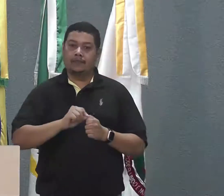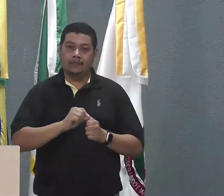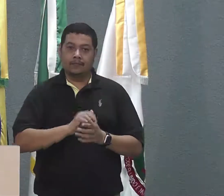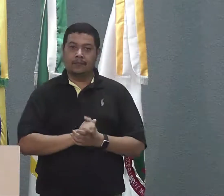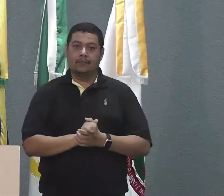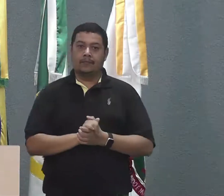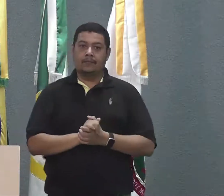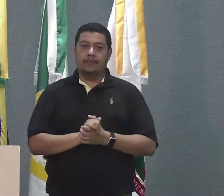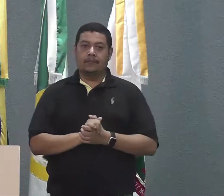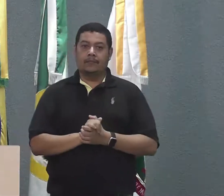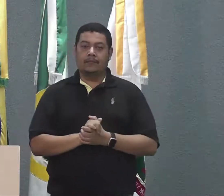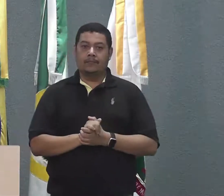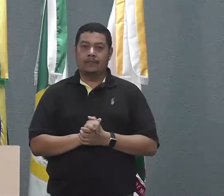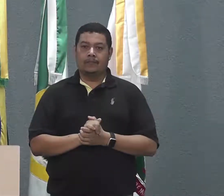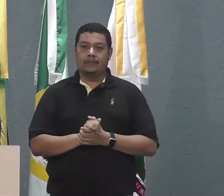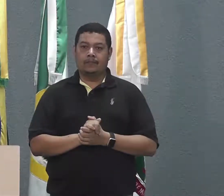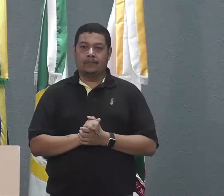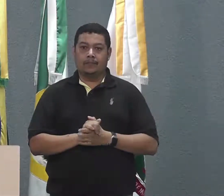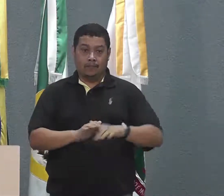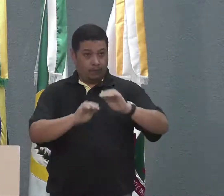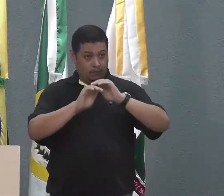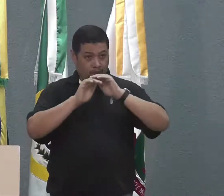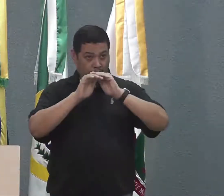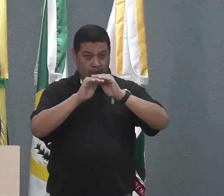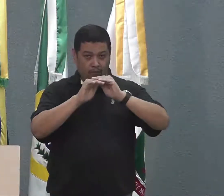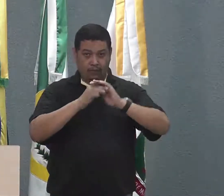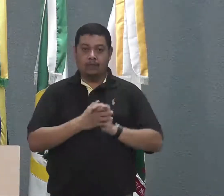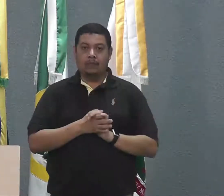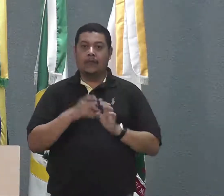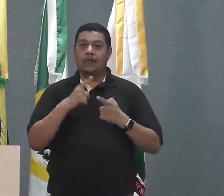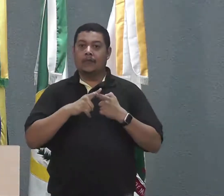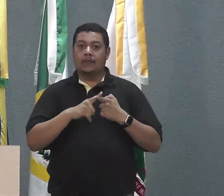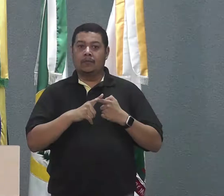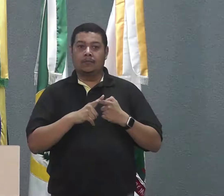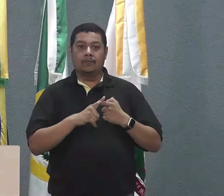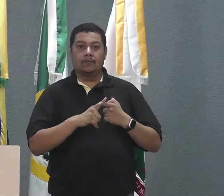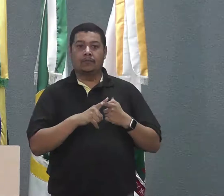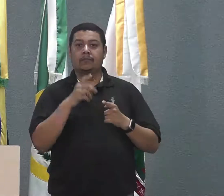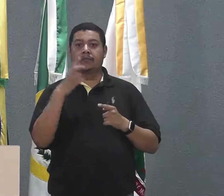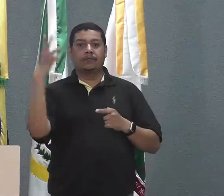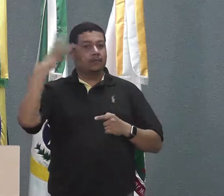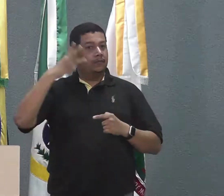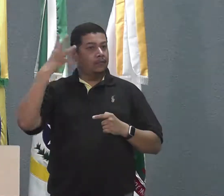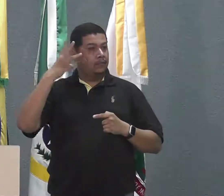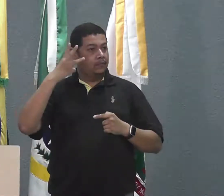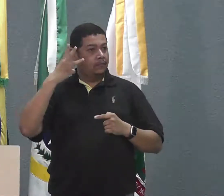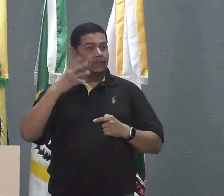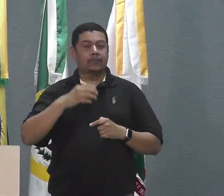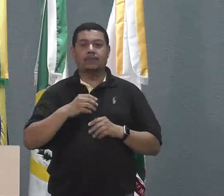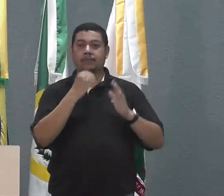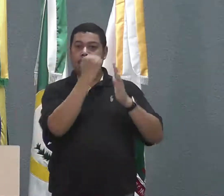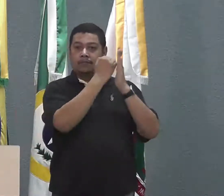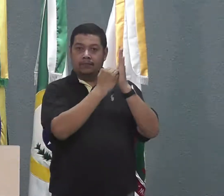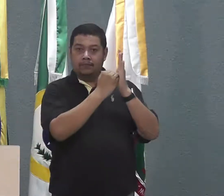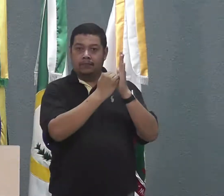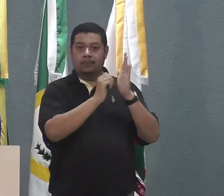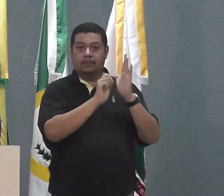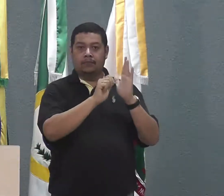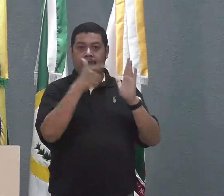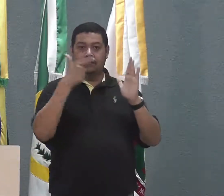a quebra de decoro parlamentar fundamentado ao artigo 3º, inciso 2º e